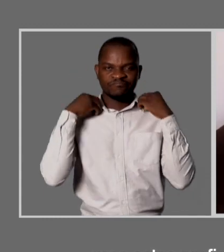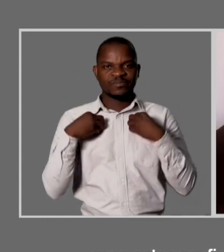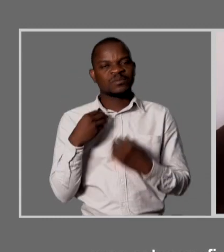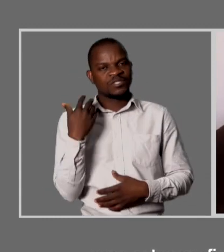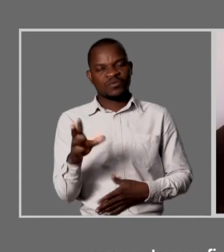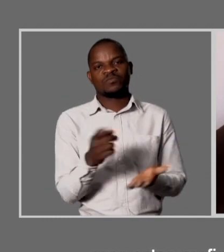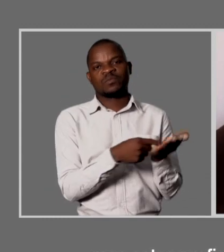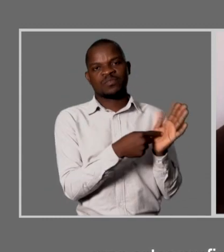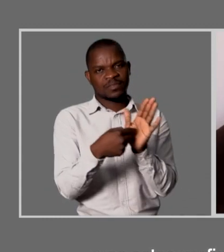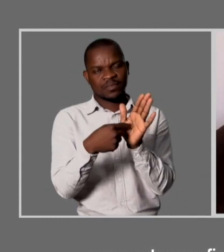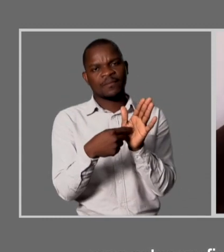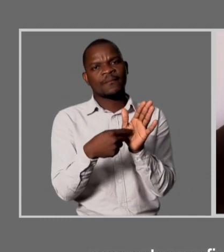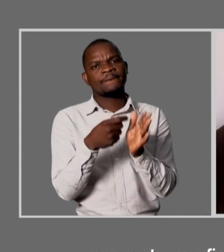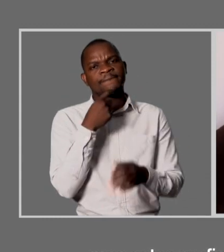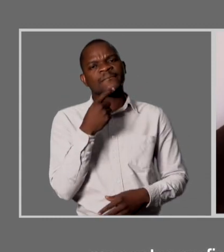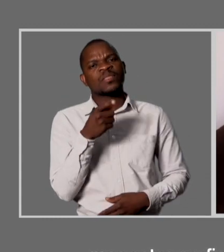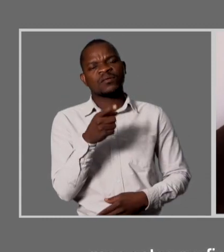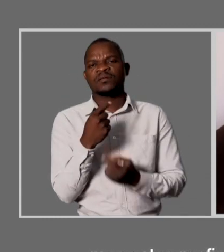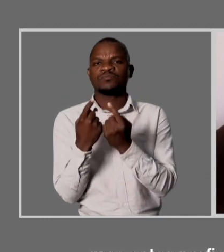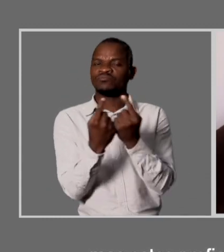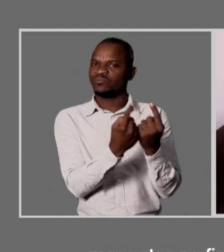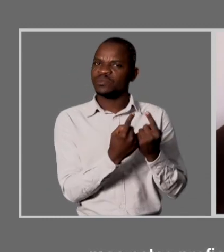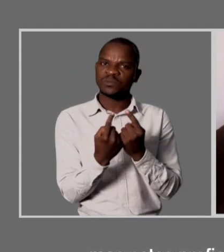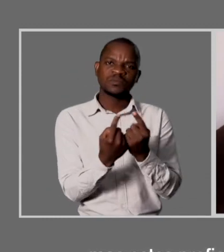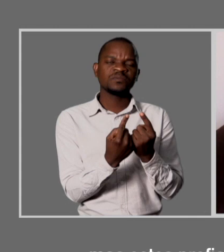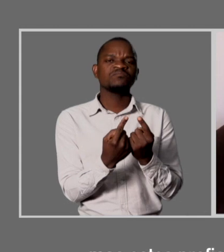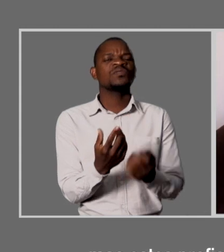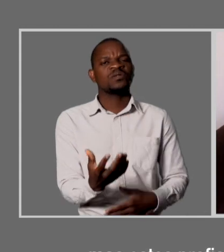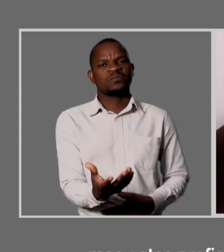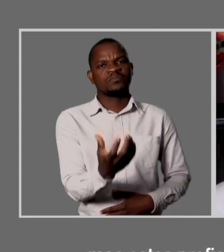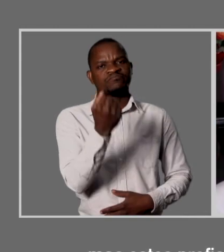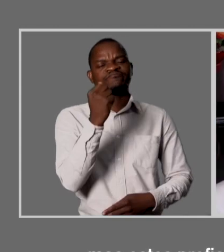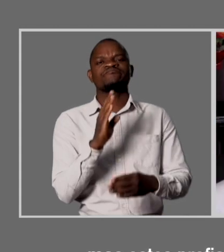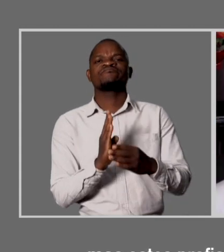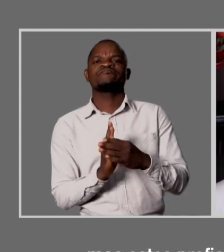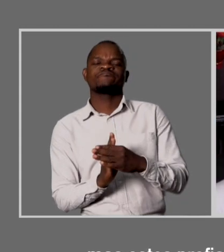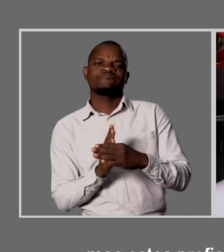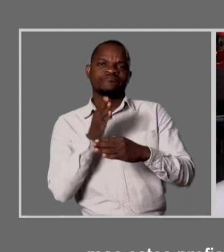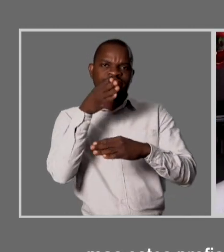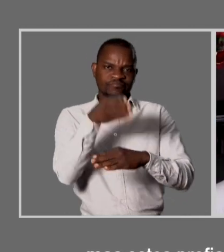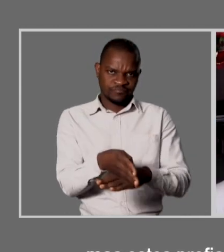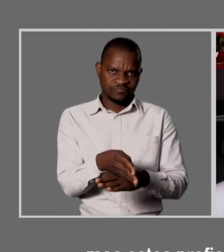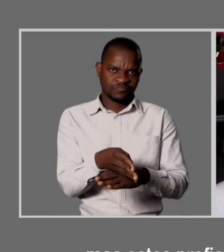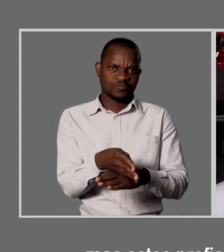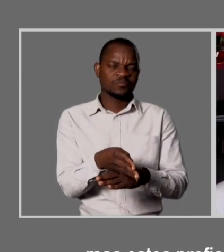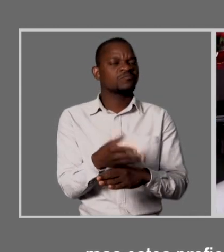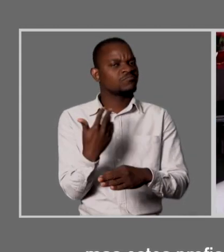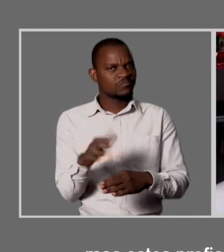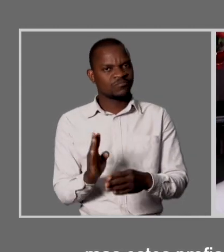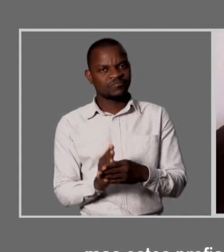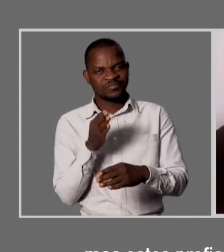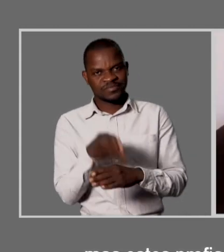profissionais, essas pessoas nos mostraram que realmente é uma situação que foi, é possível e foi